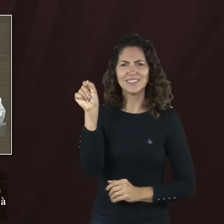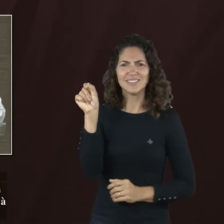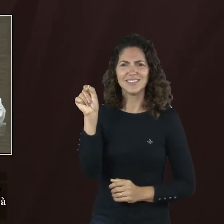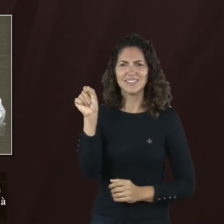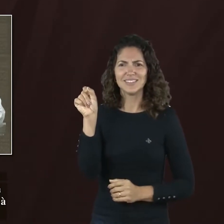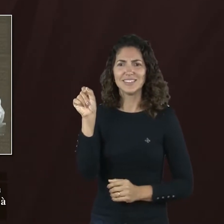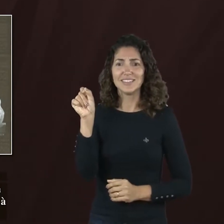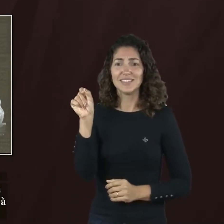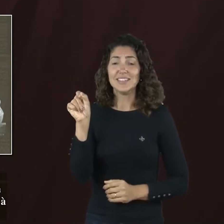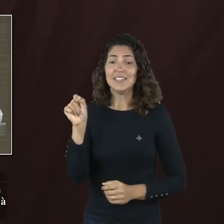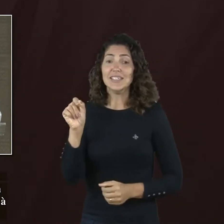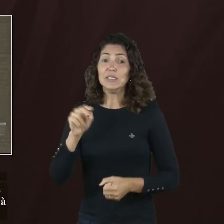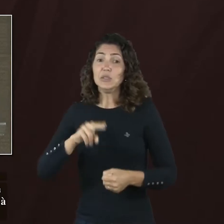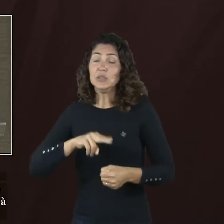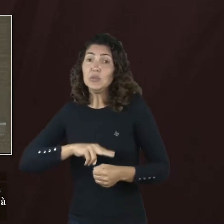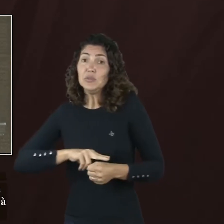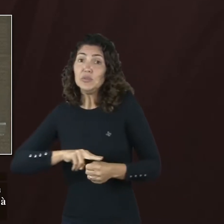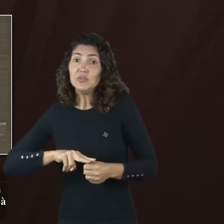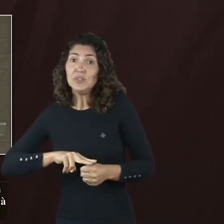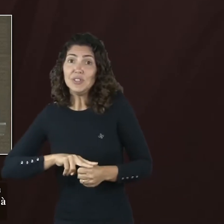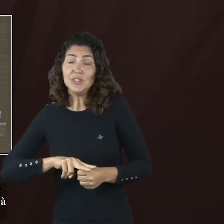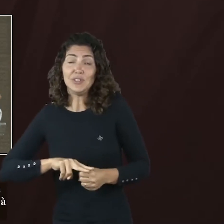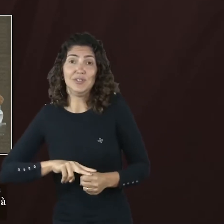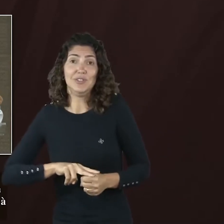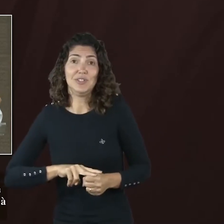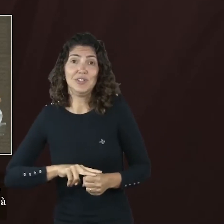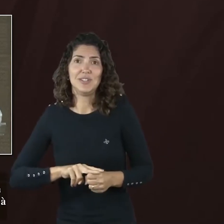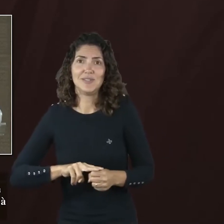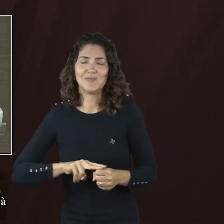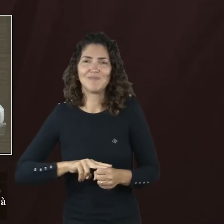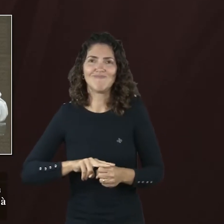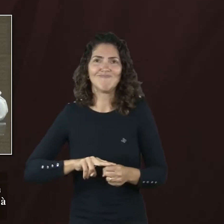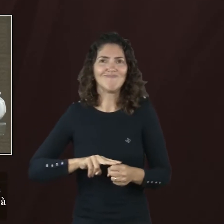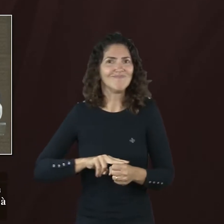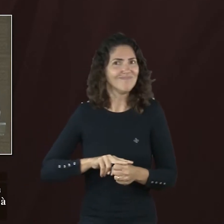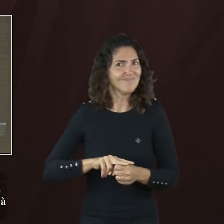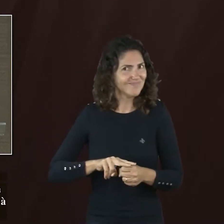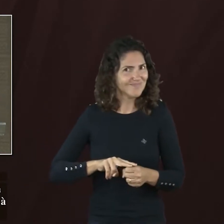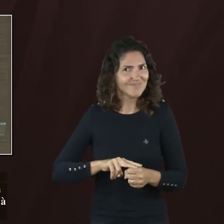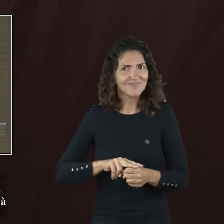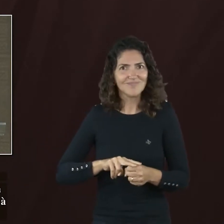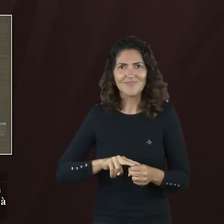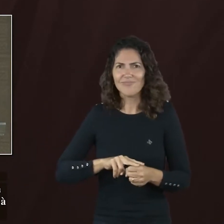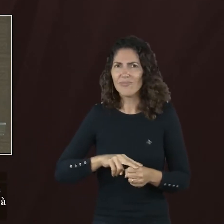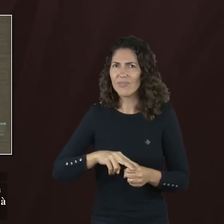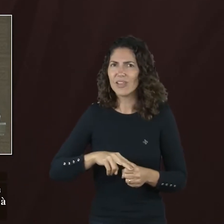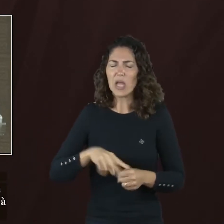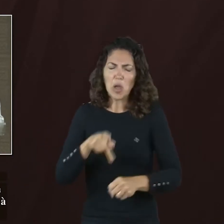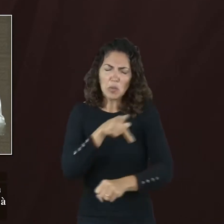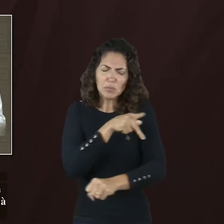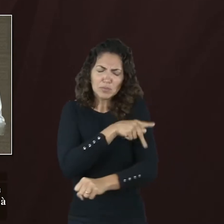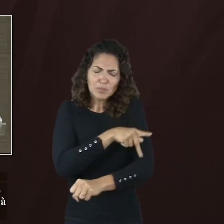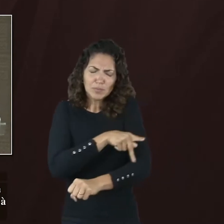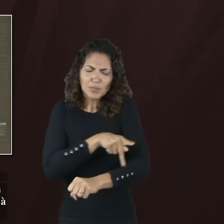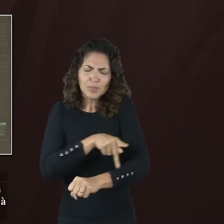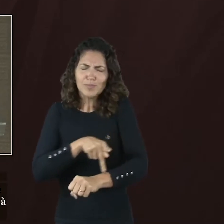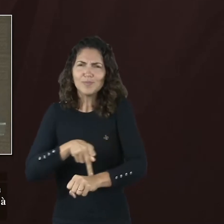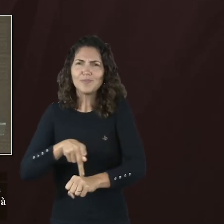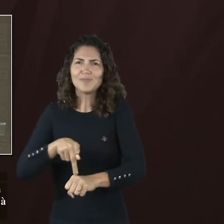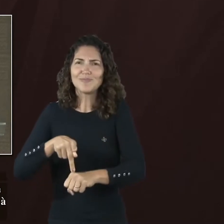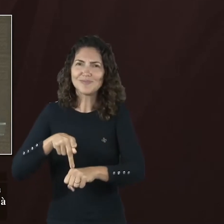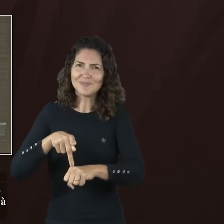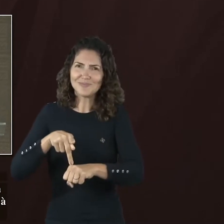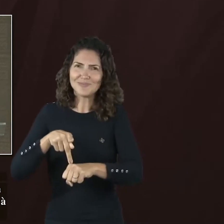virgem, a quem nenhum homem havia possuído. A igreja é virgem, né? A 2